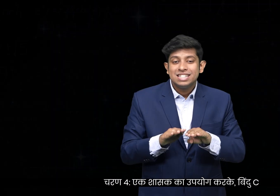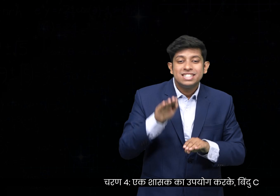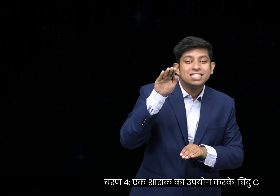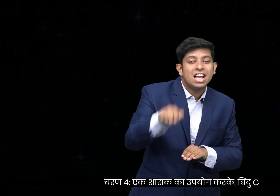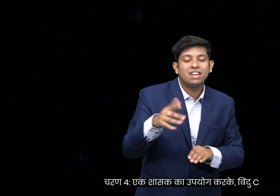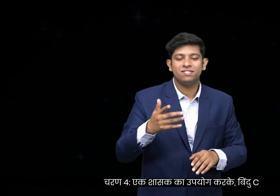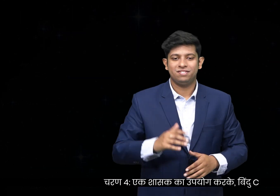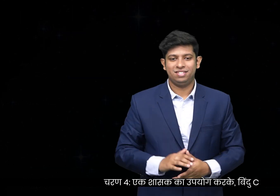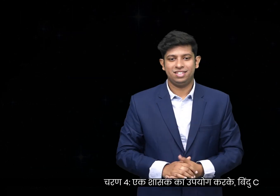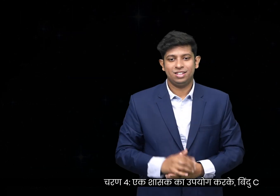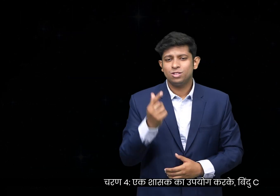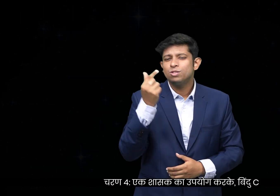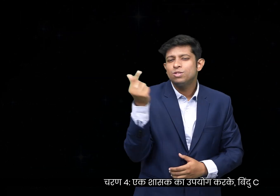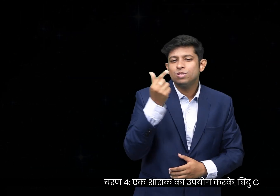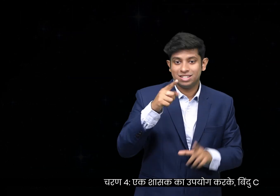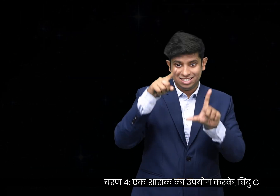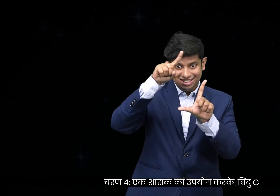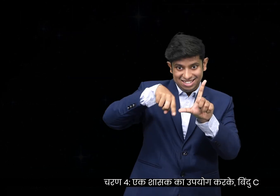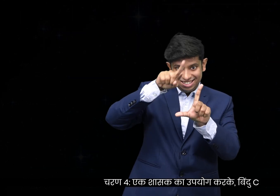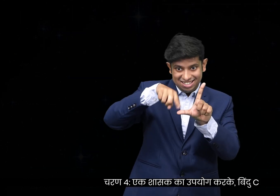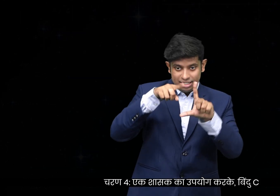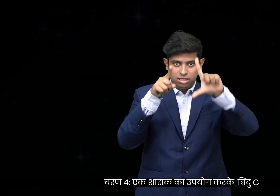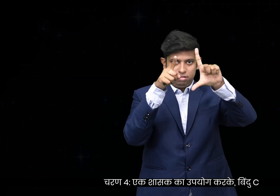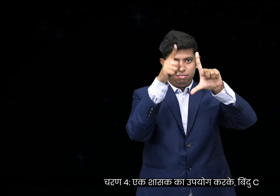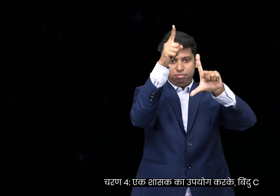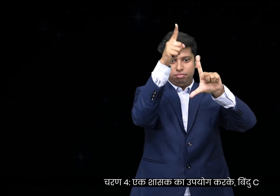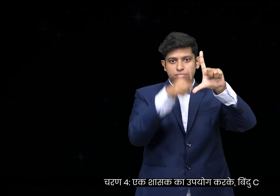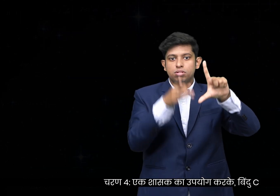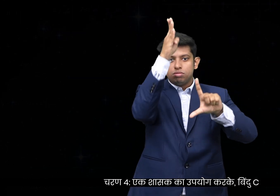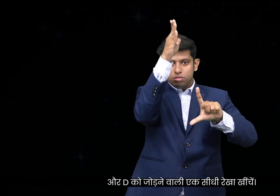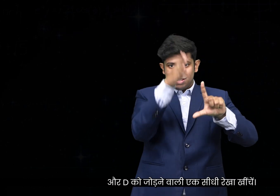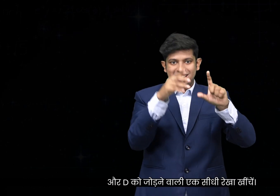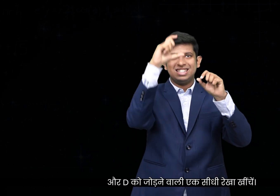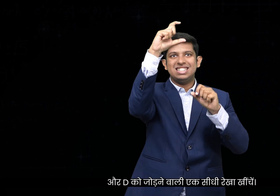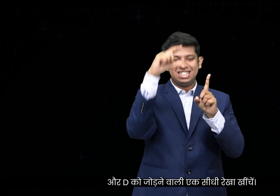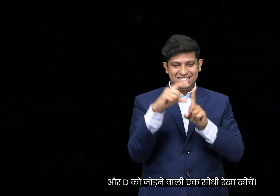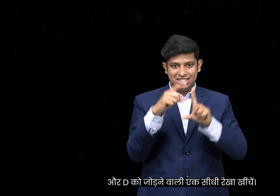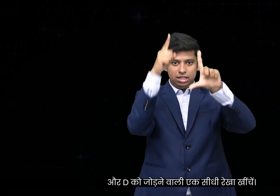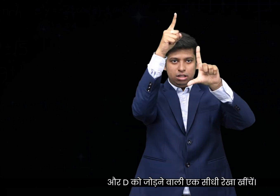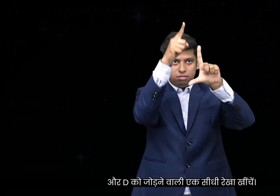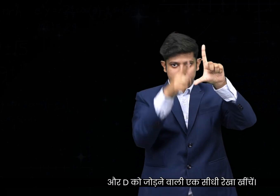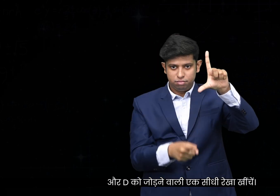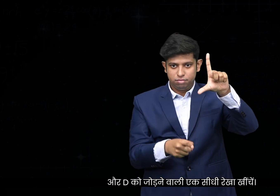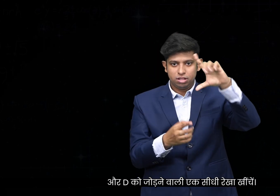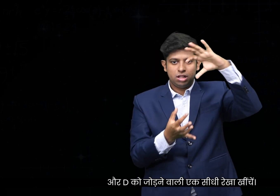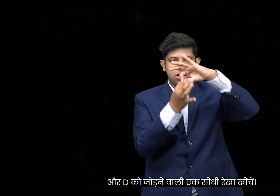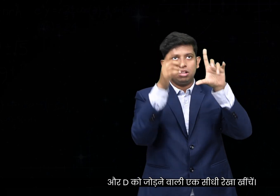चरण 4, एक शासक का उपयोग करके बिंदु C और D को जोड़ने वाली एक सीधी